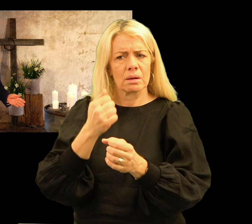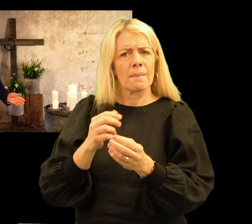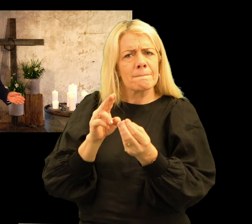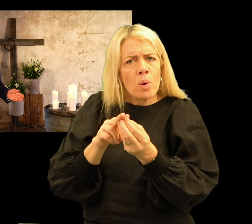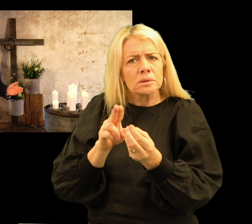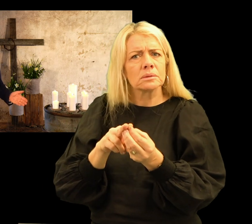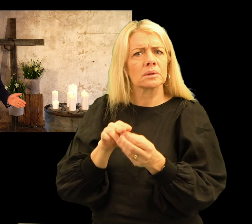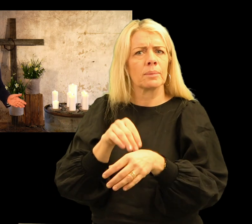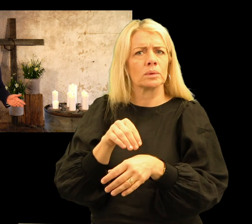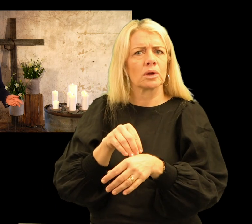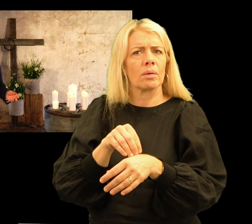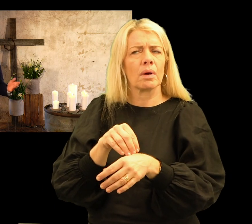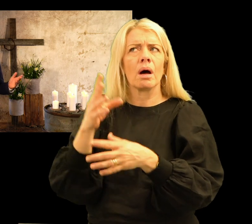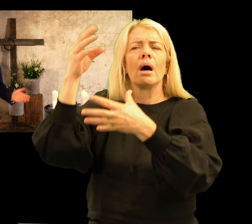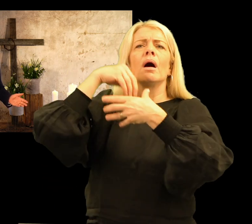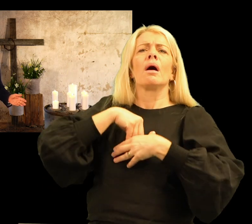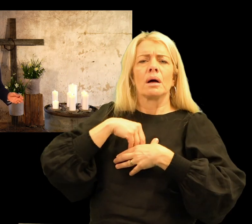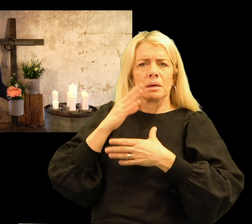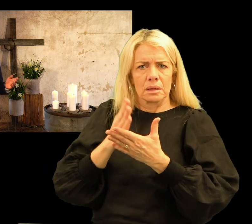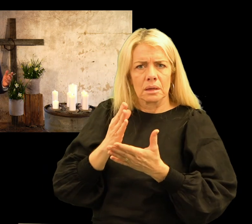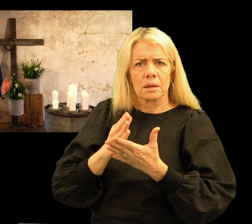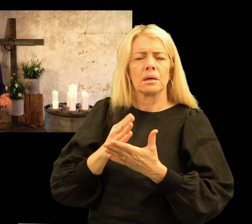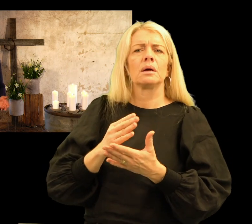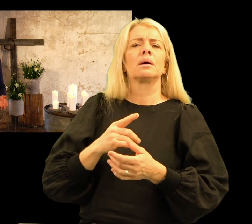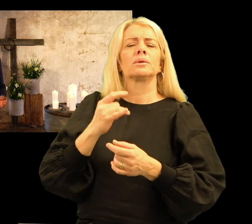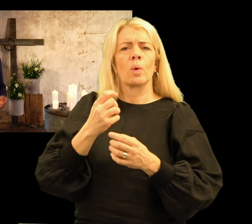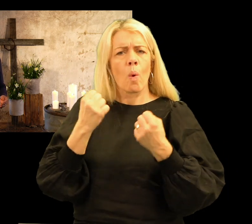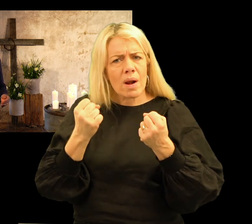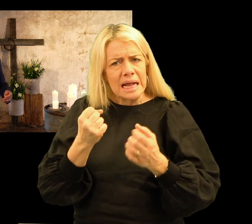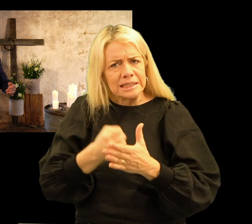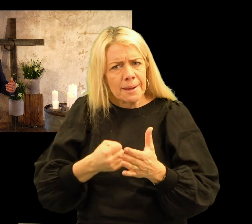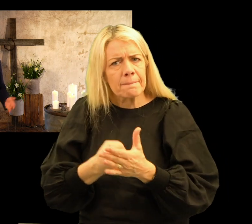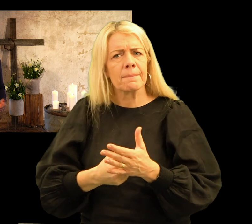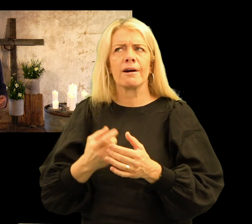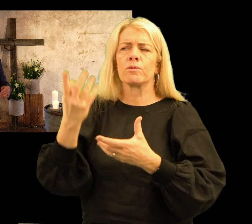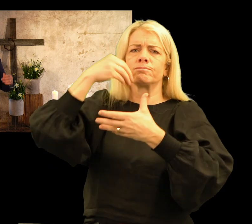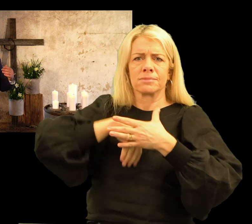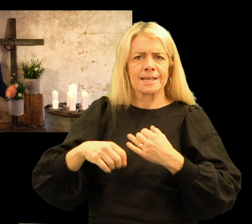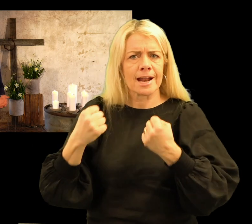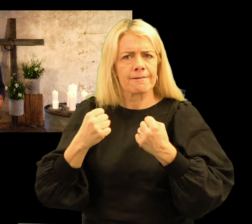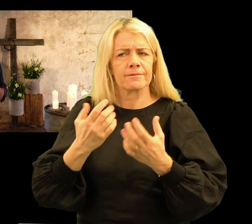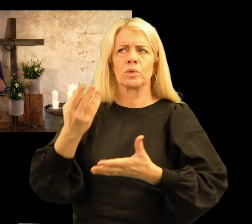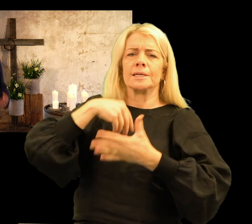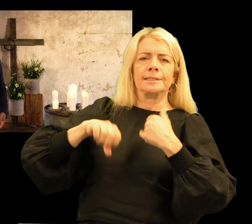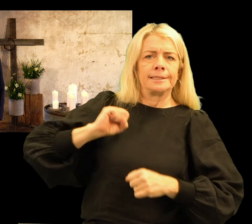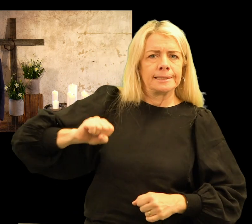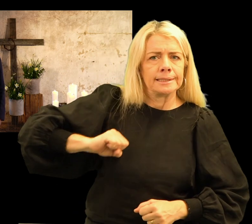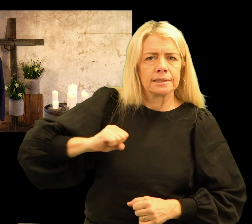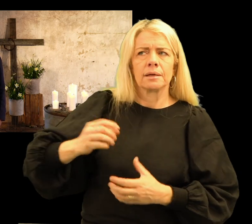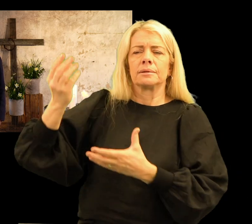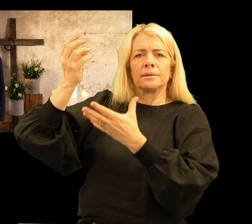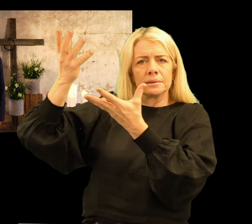påsk, så hjälper det oss att hålla fast, att orka kämpa, att få ny kraft, ny tro och